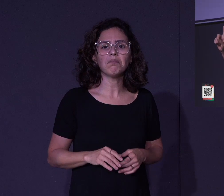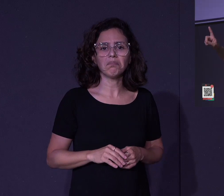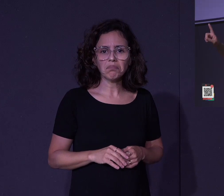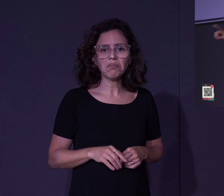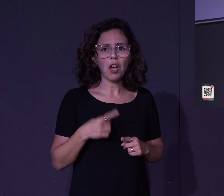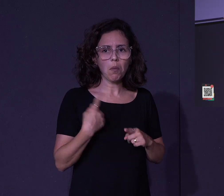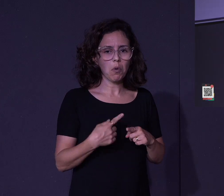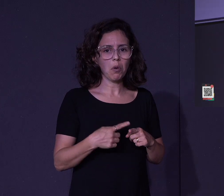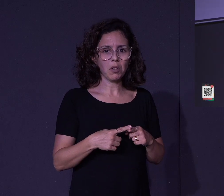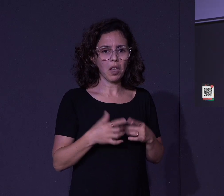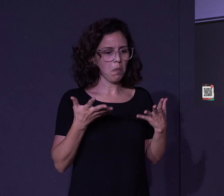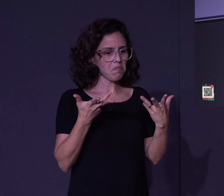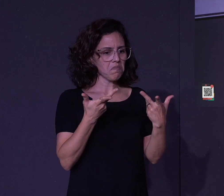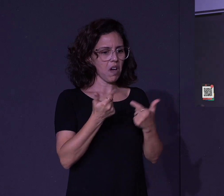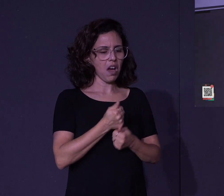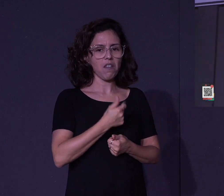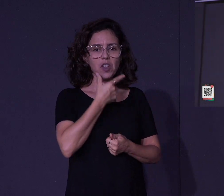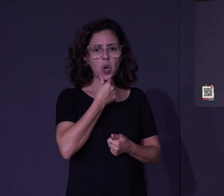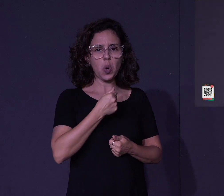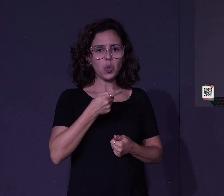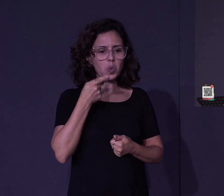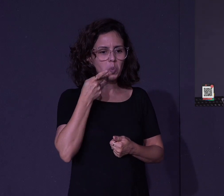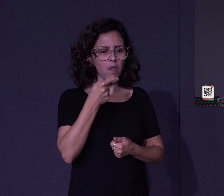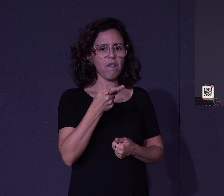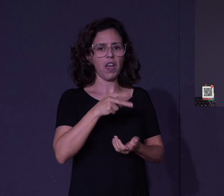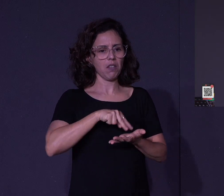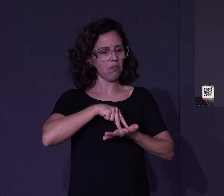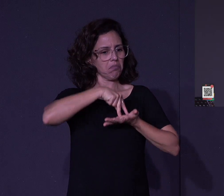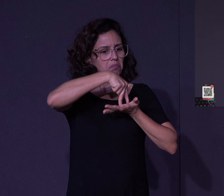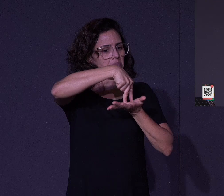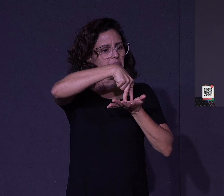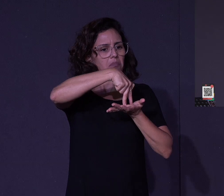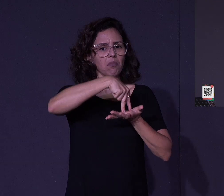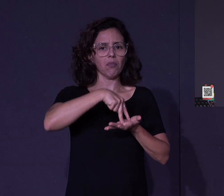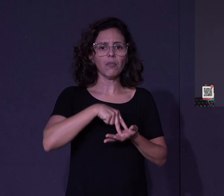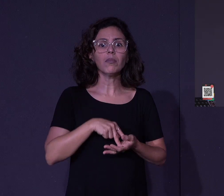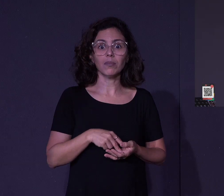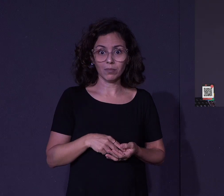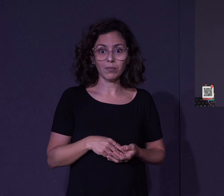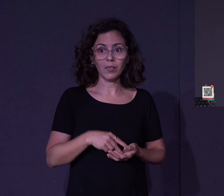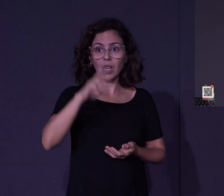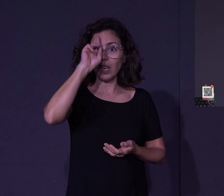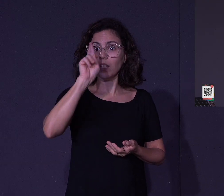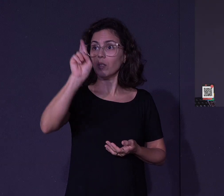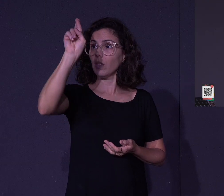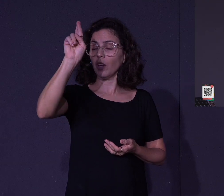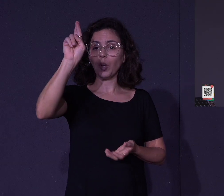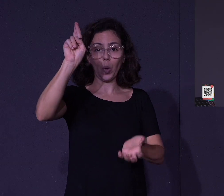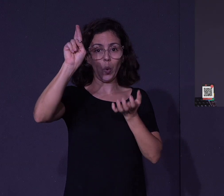profeta se levantou entre nós. O Senhor quer se